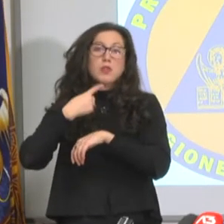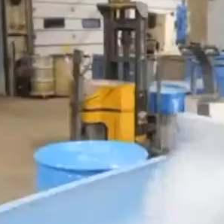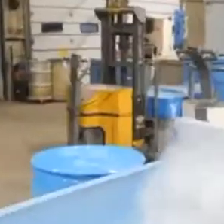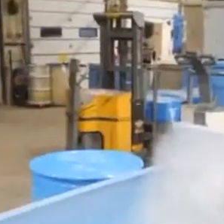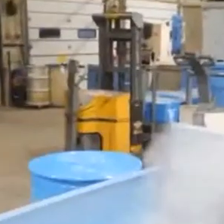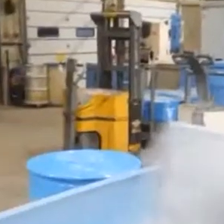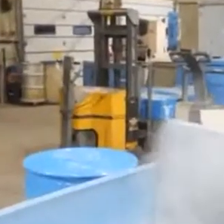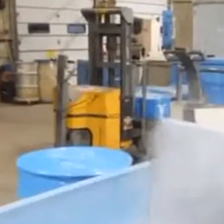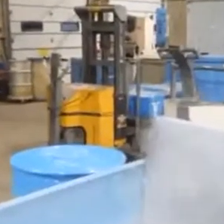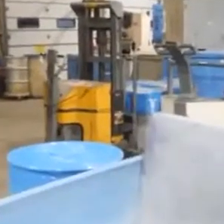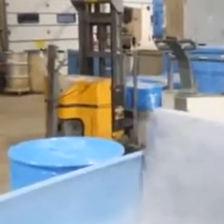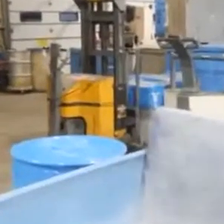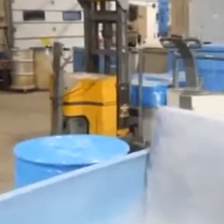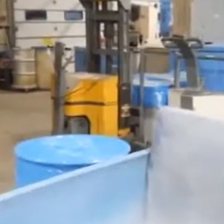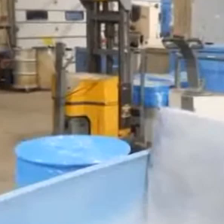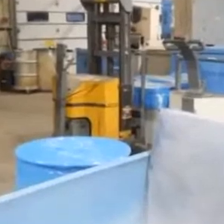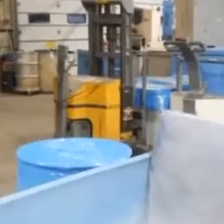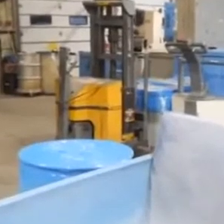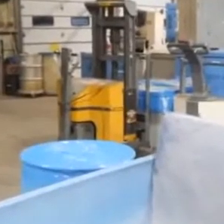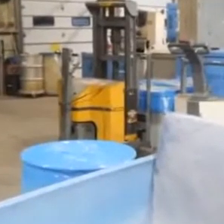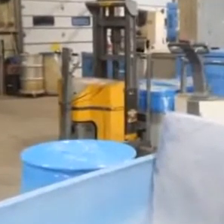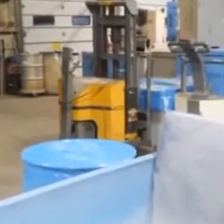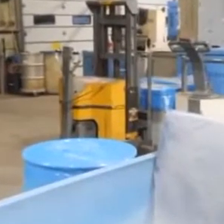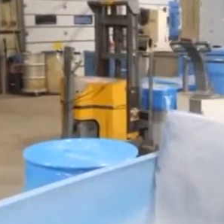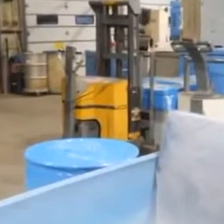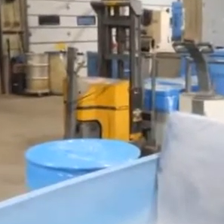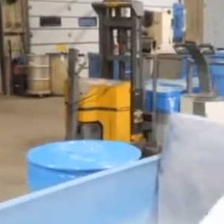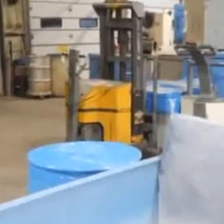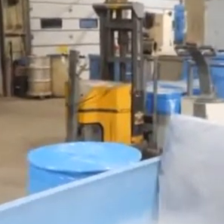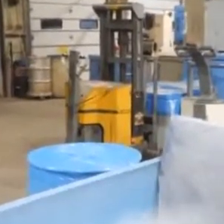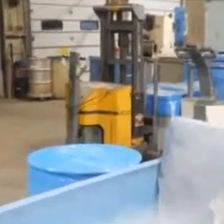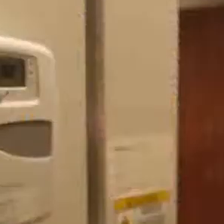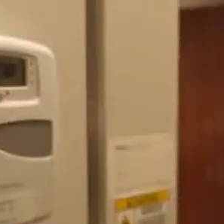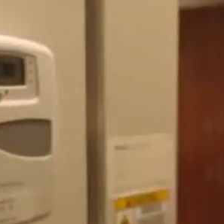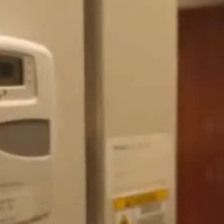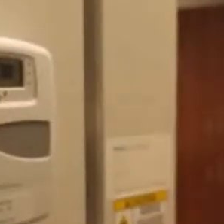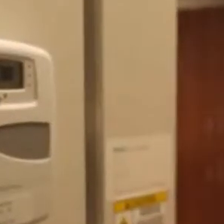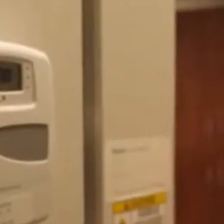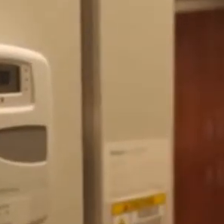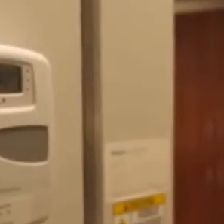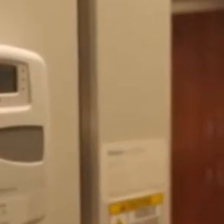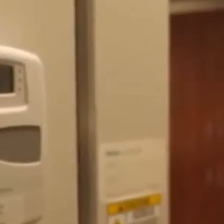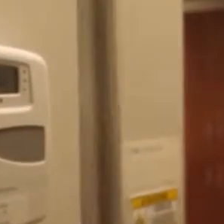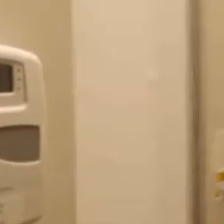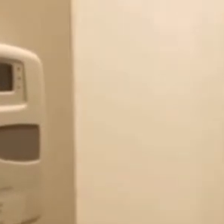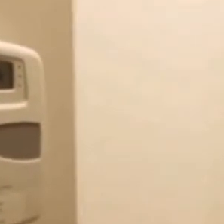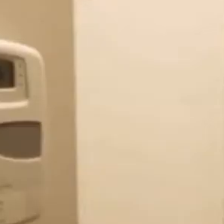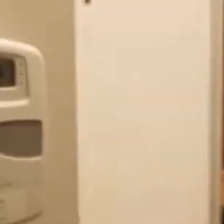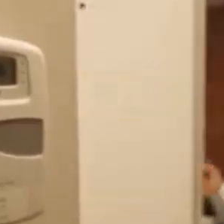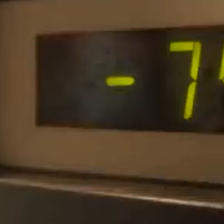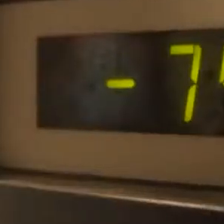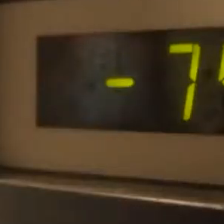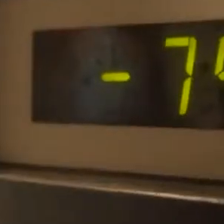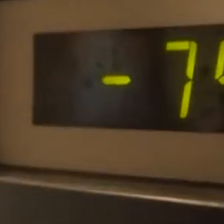volontaria. Il vaccino, conservato a meno 80 gradi, sarà anche presidiato dall'esercito. I vaccini verranno stoccati